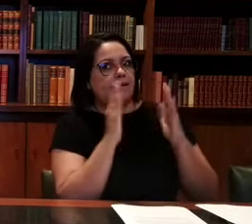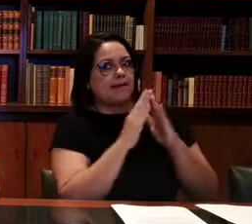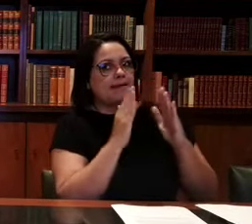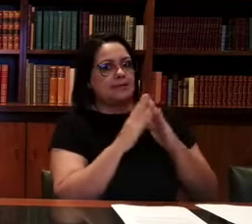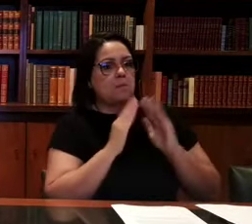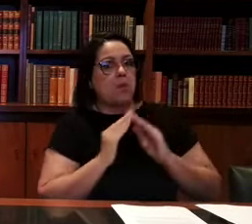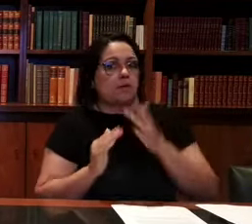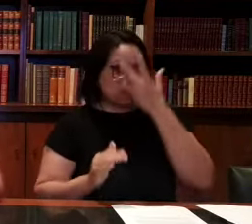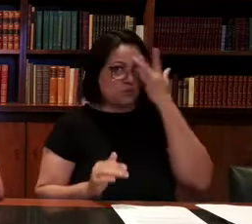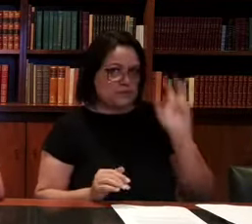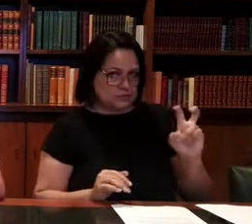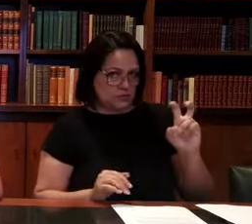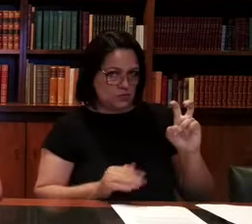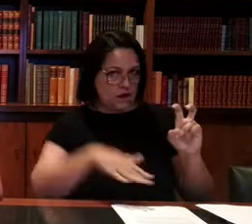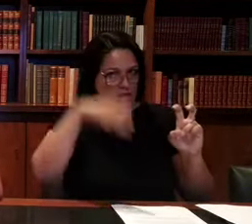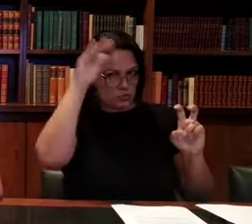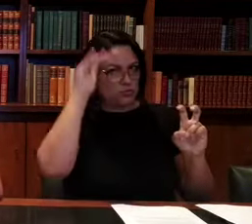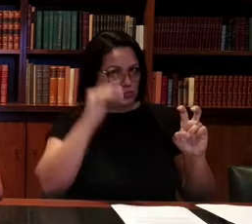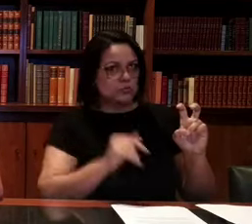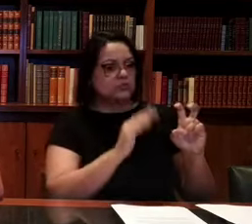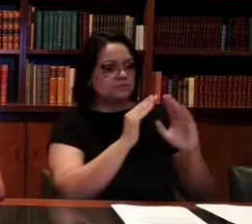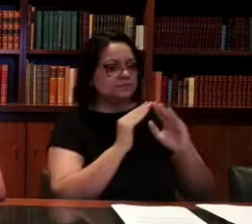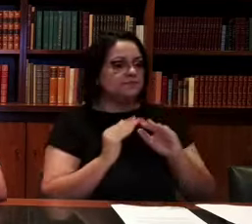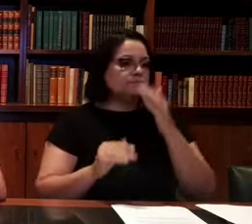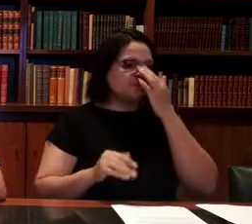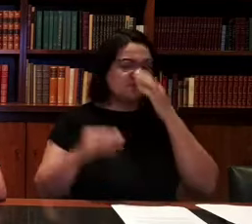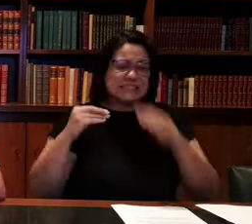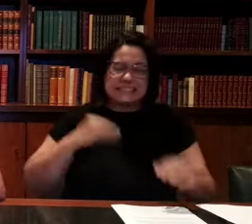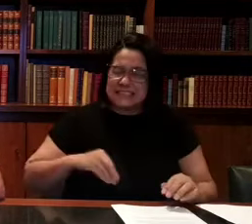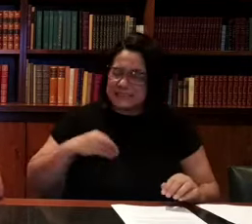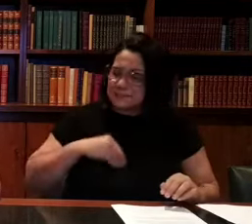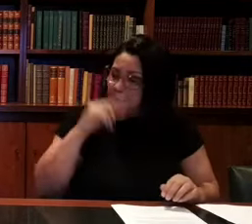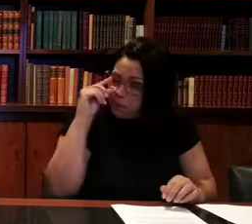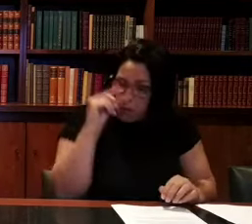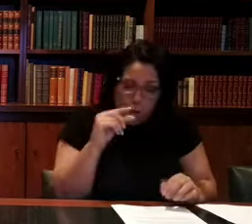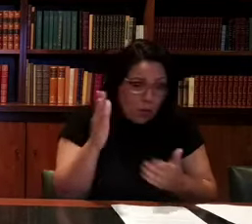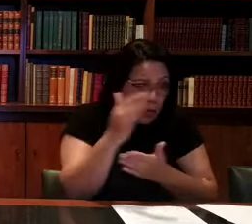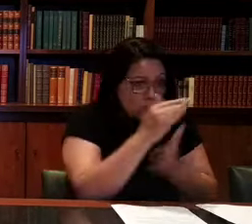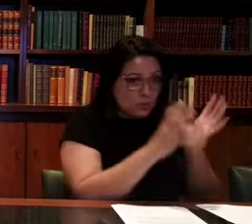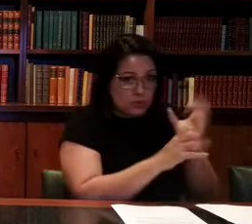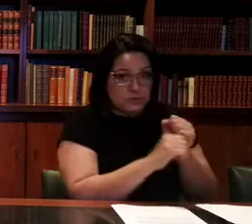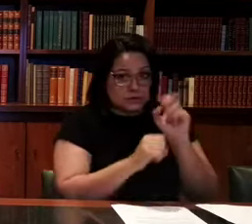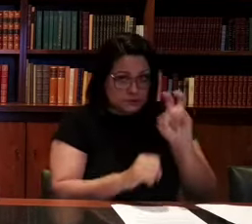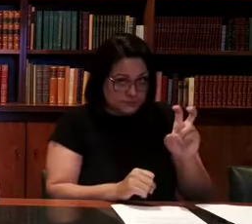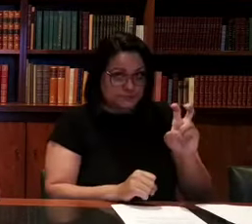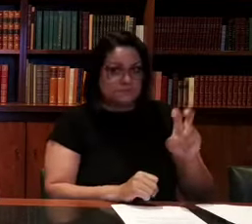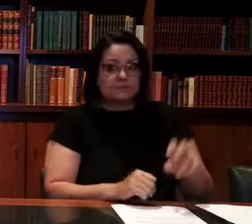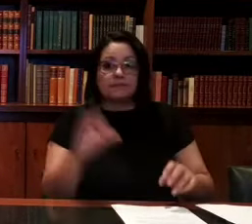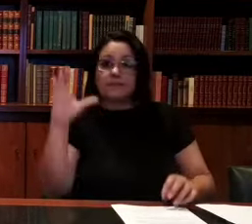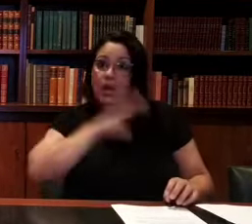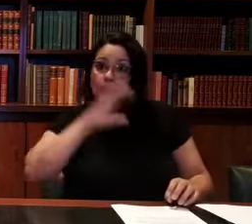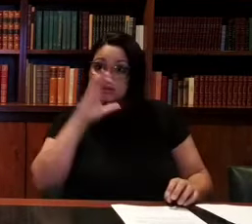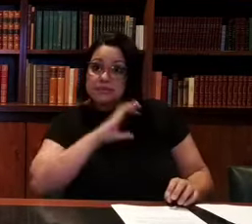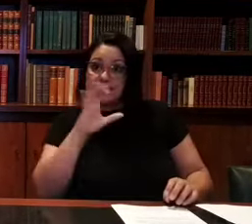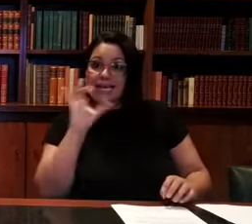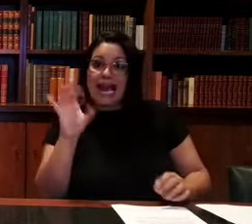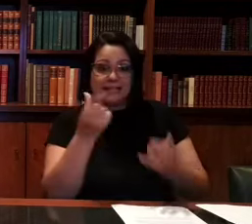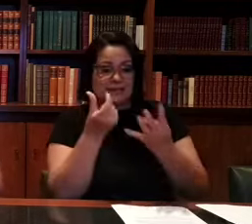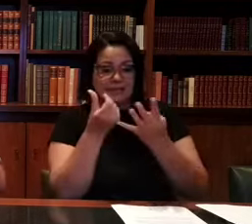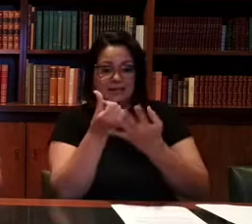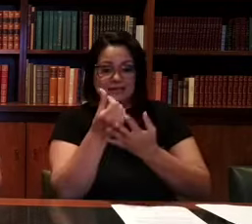morava 5 pessoas né os adultos tá a renda baixíssimo né E quando vê hoje ele emergencial cada um